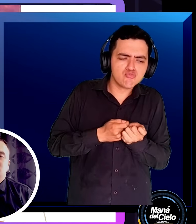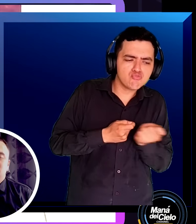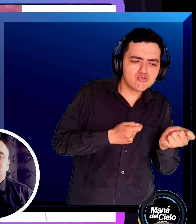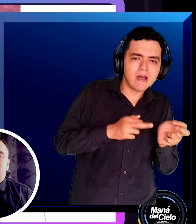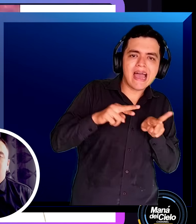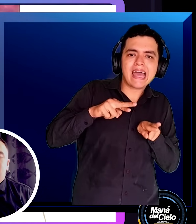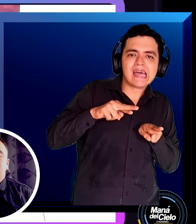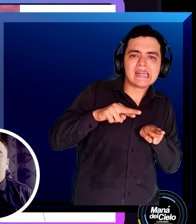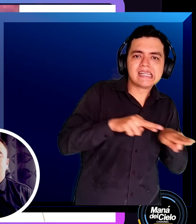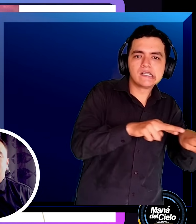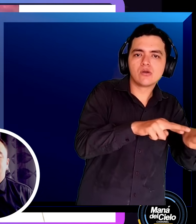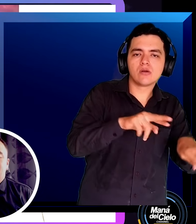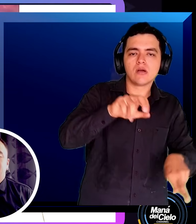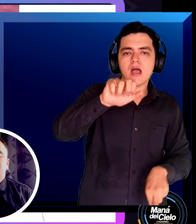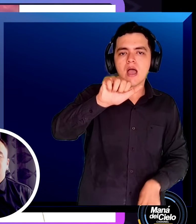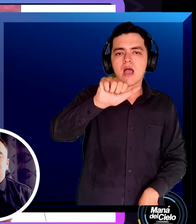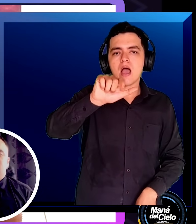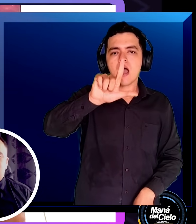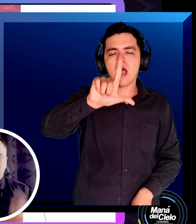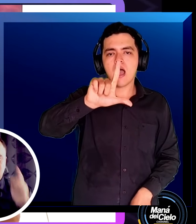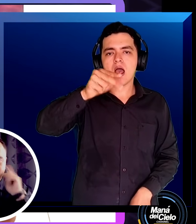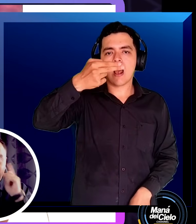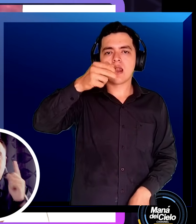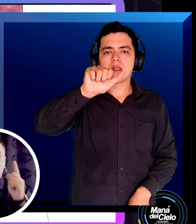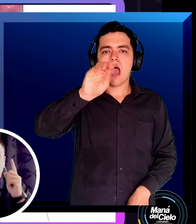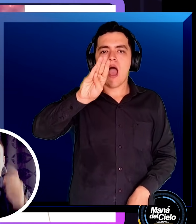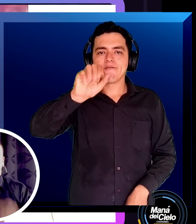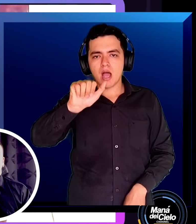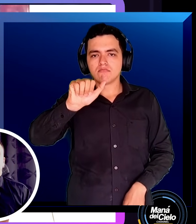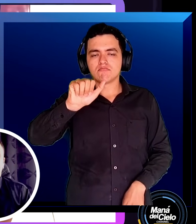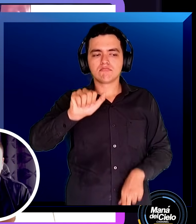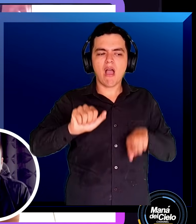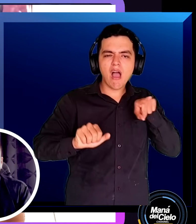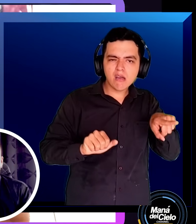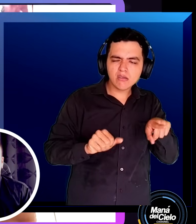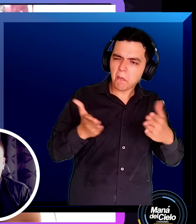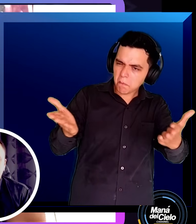tenían propósitos. El ayuno de Esther era la liberación de los judíos.